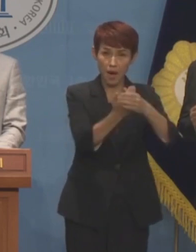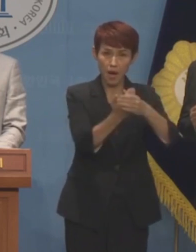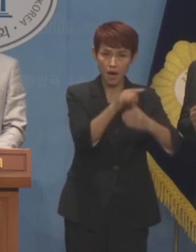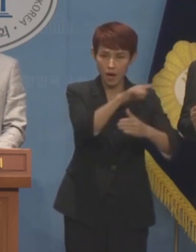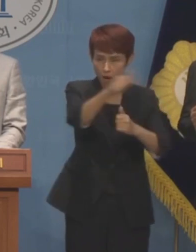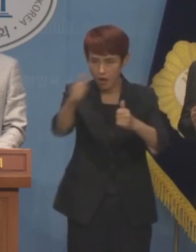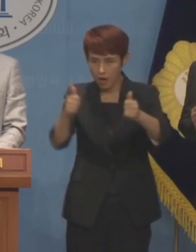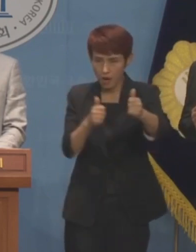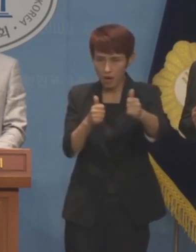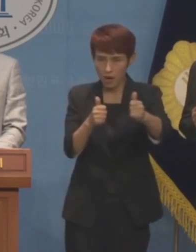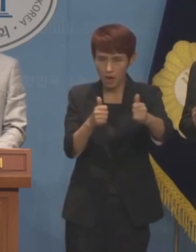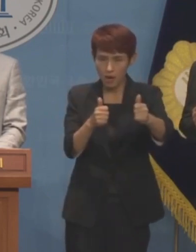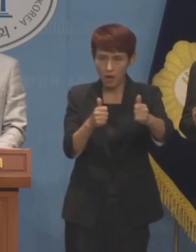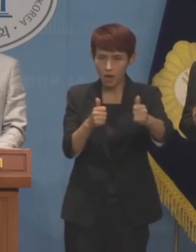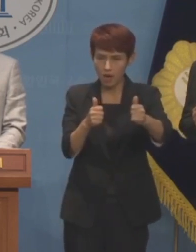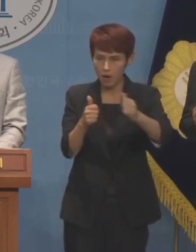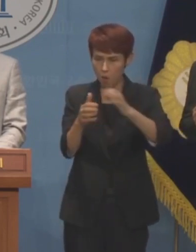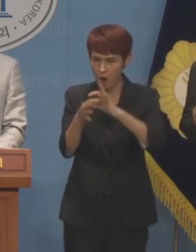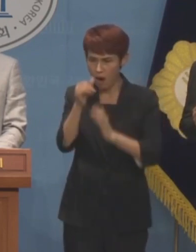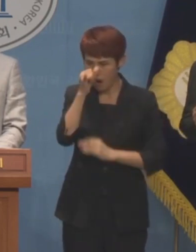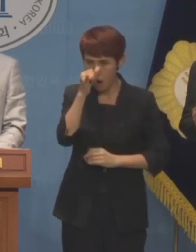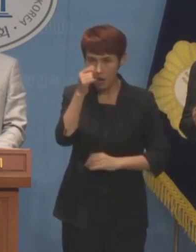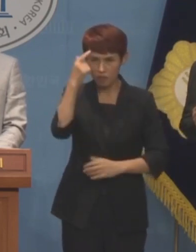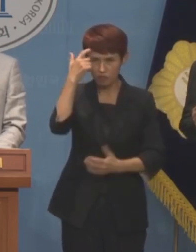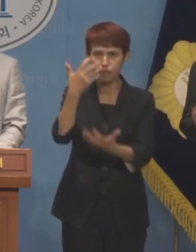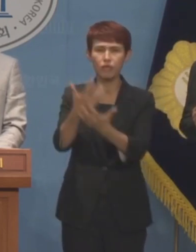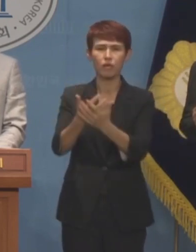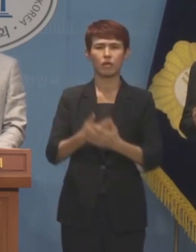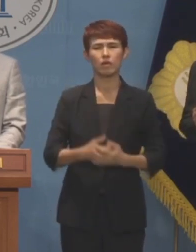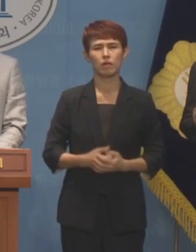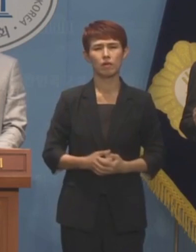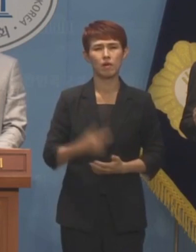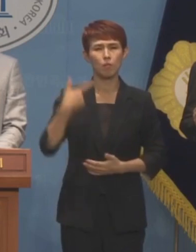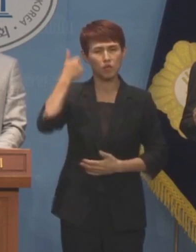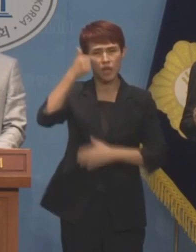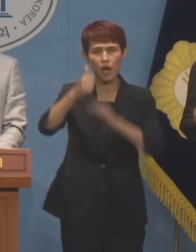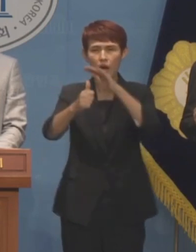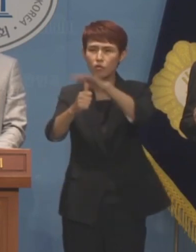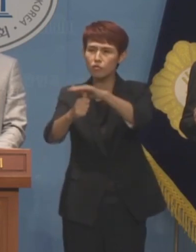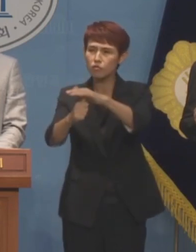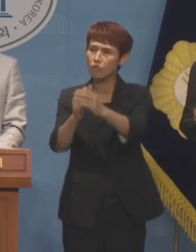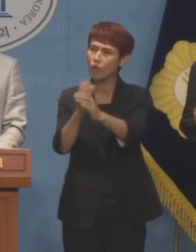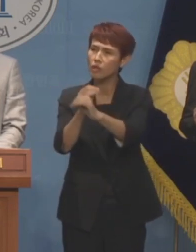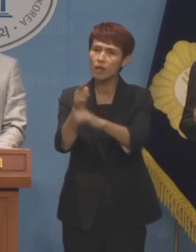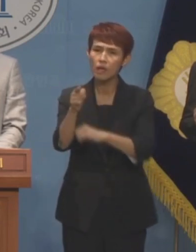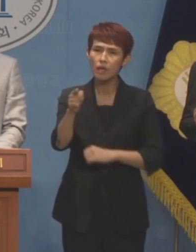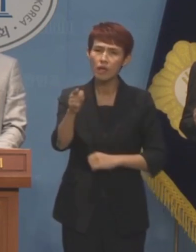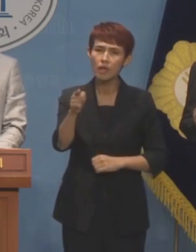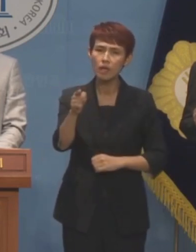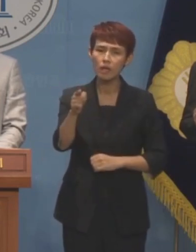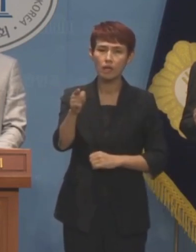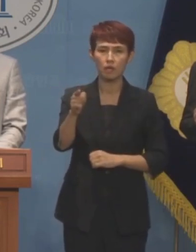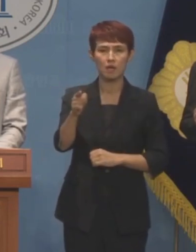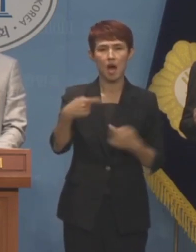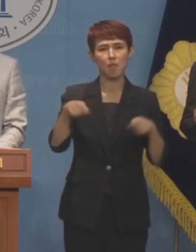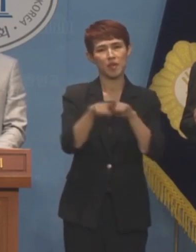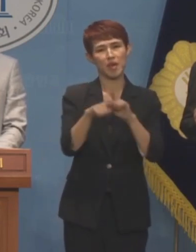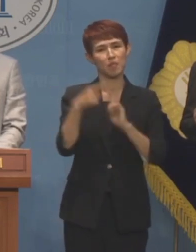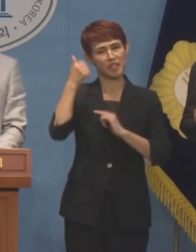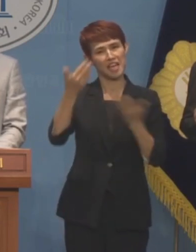뒤에 있던 것을 알게 되었습니다. 목사 안수는 언제 받았는지 저에게 공동목회를